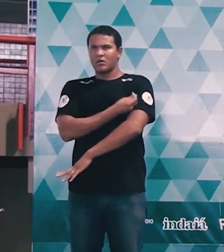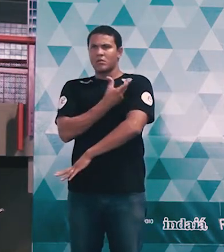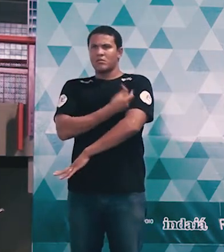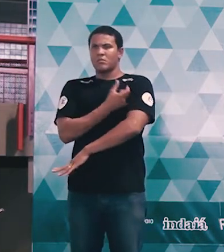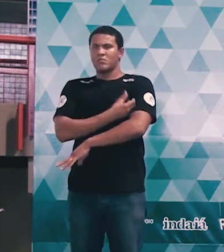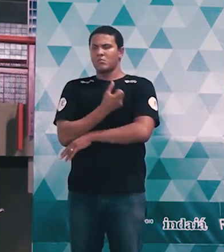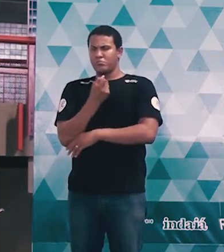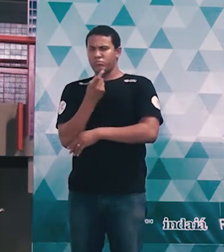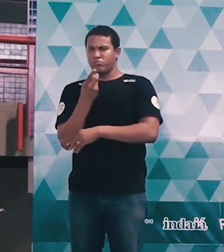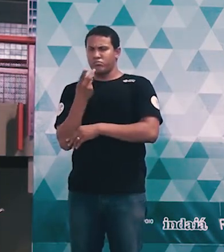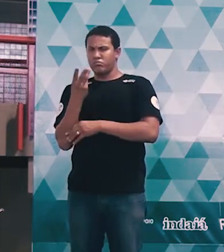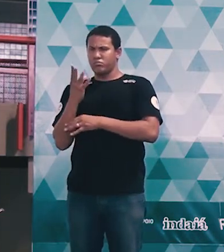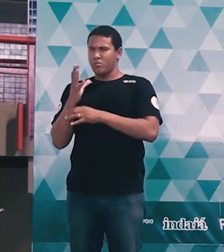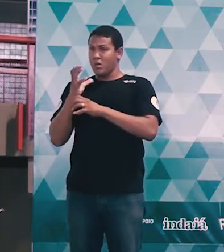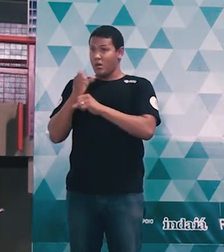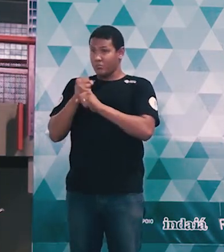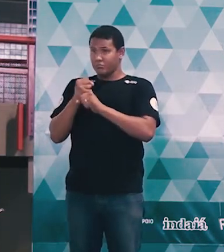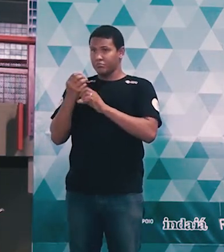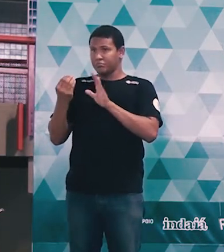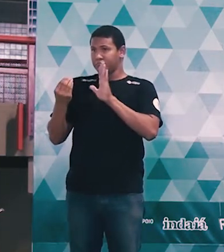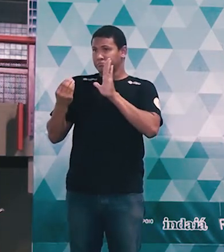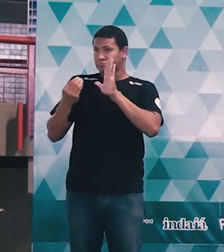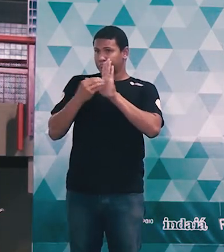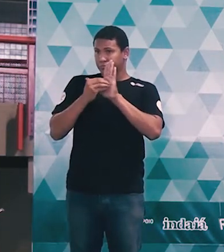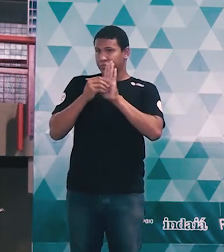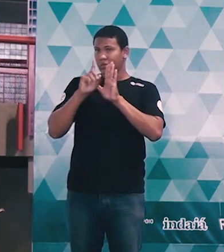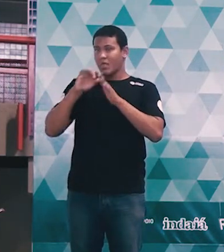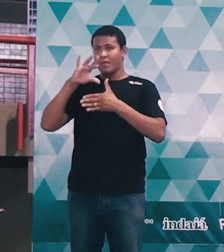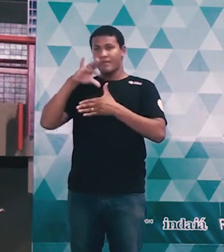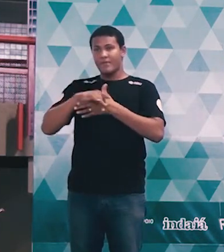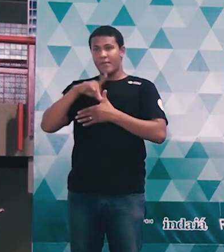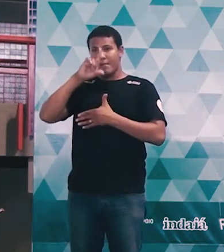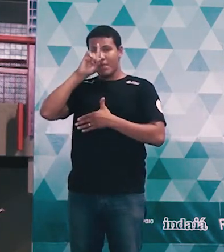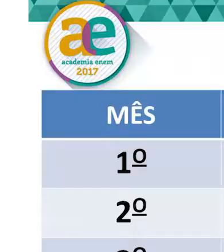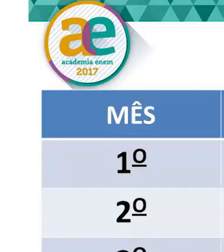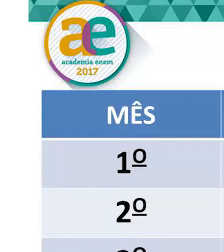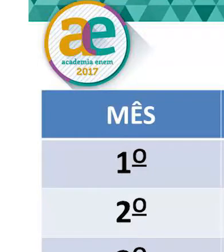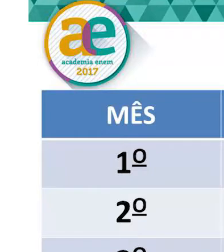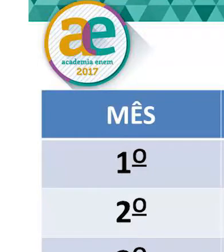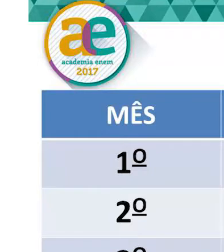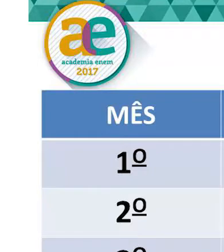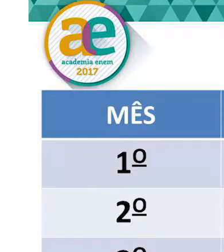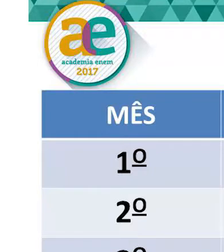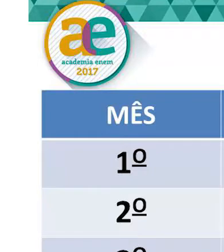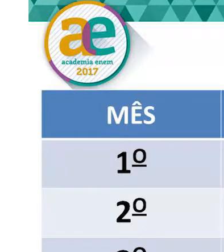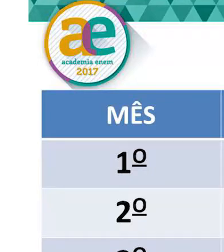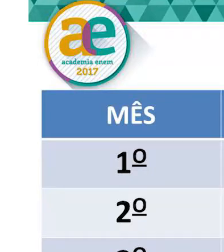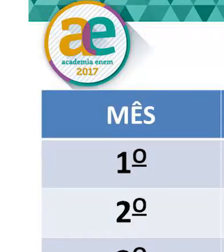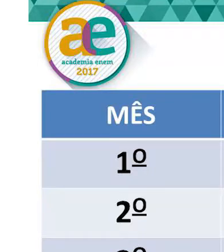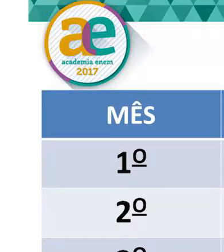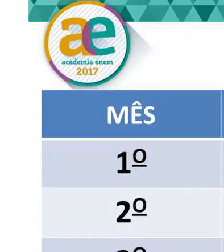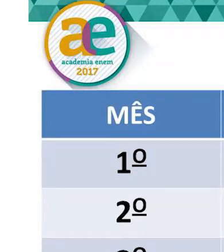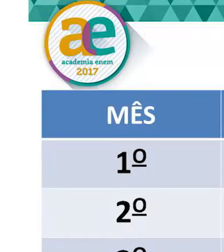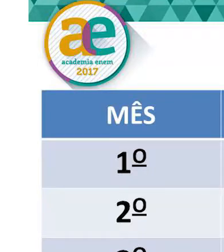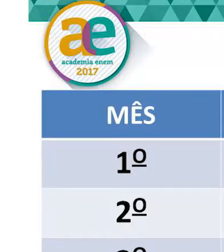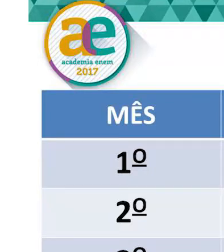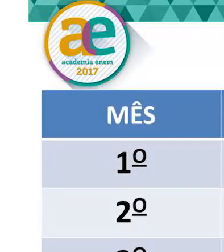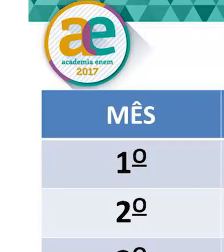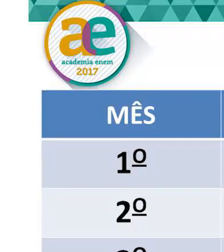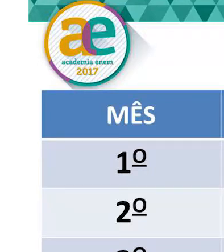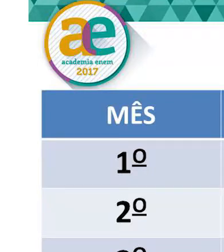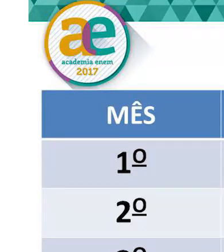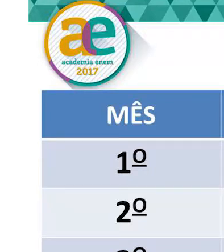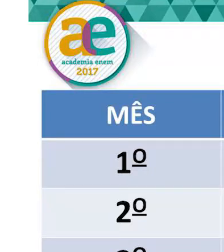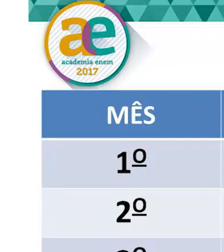aplicadas contra febre amarela nos últimos 5 meses. Então, olha só, o que é que essa tabela indica? A